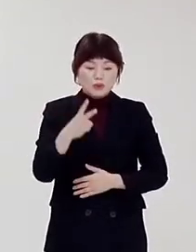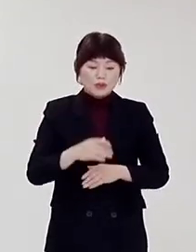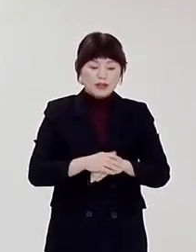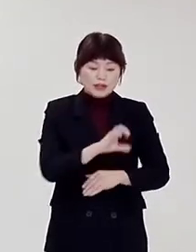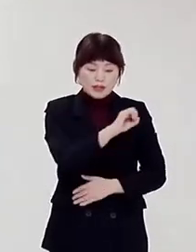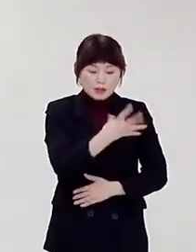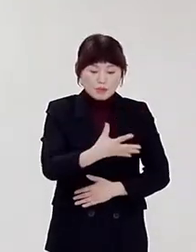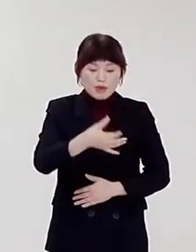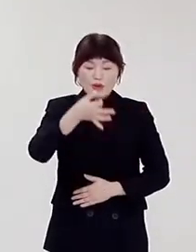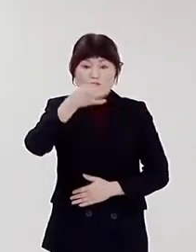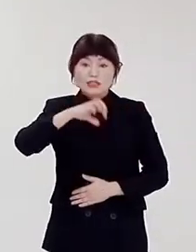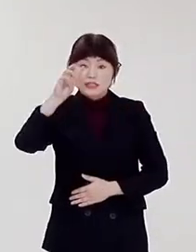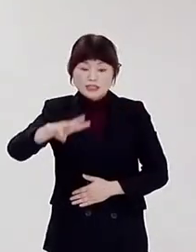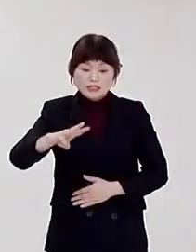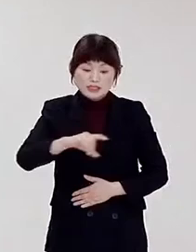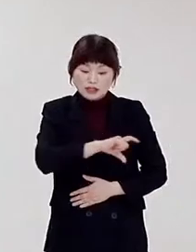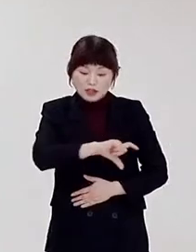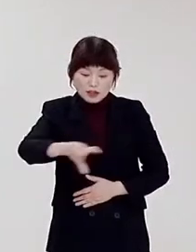건설 공사